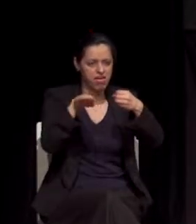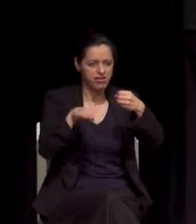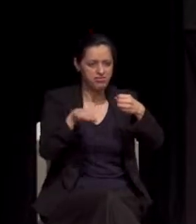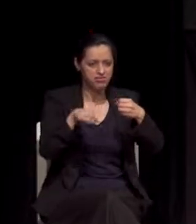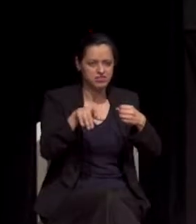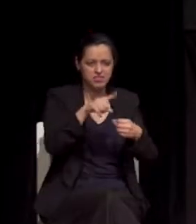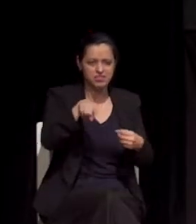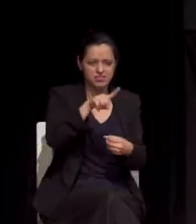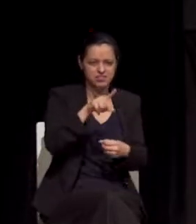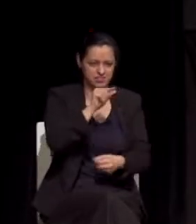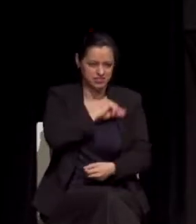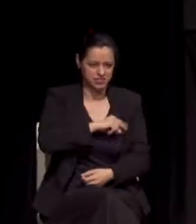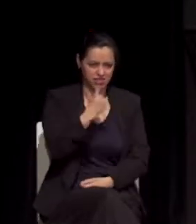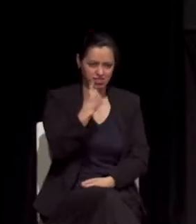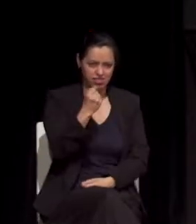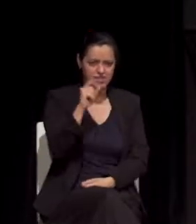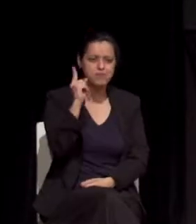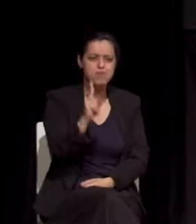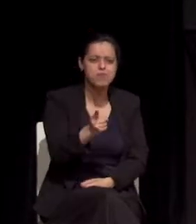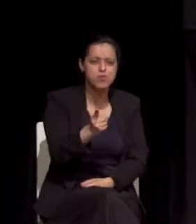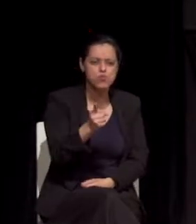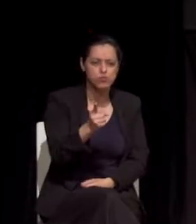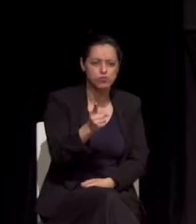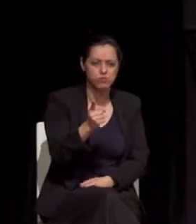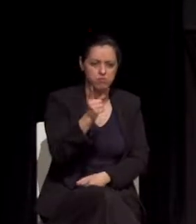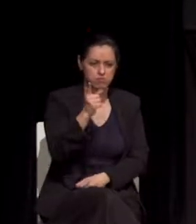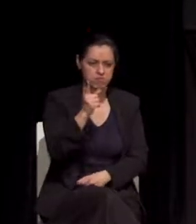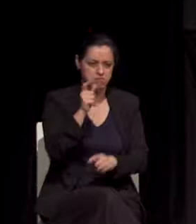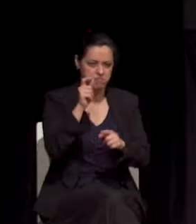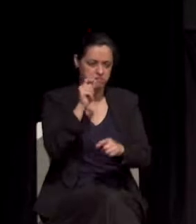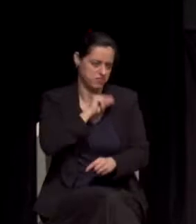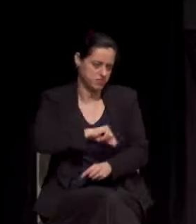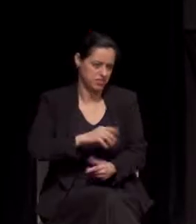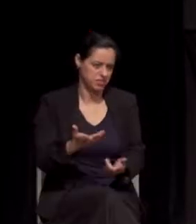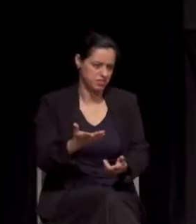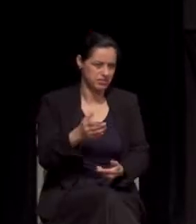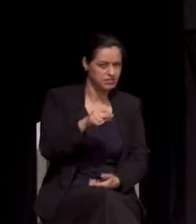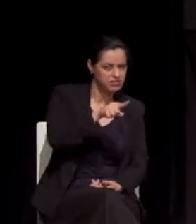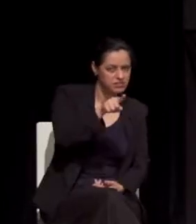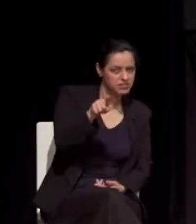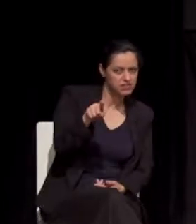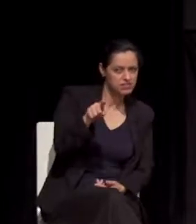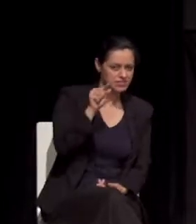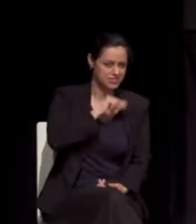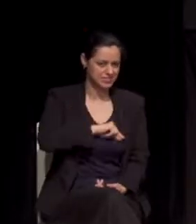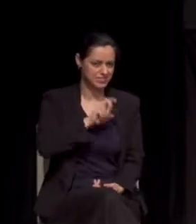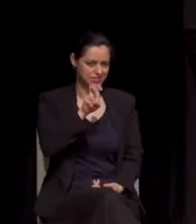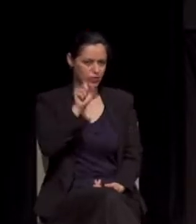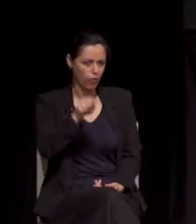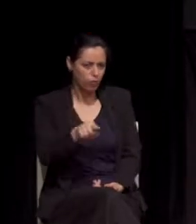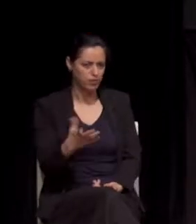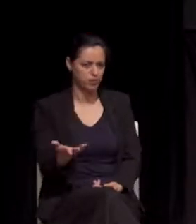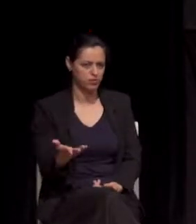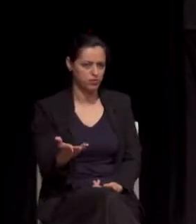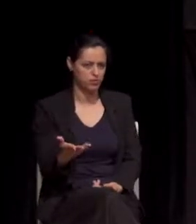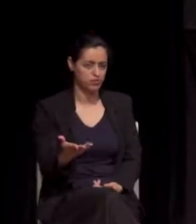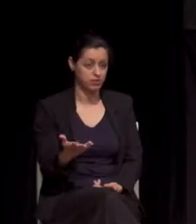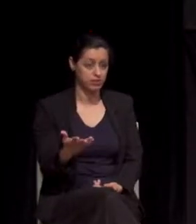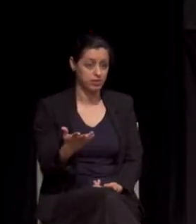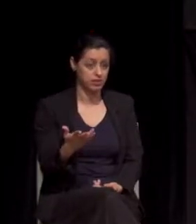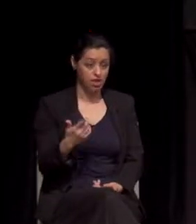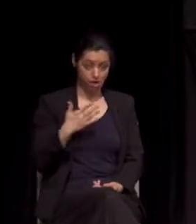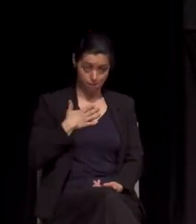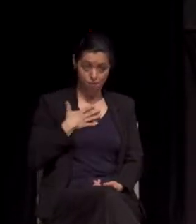por mês. Se difícil, tem gente que ganha 5. Então, é o nosso filho que está na escola. É o